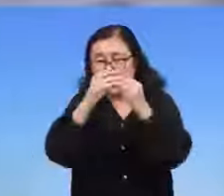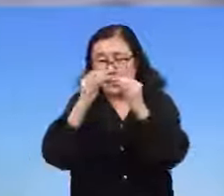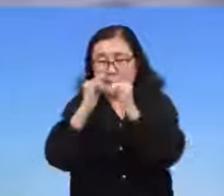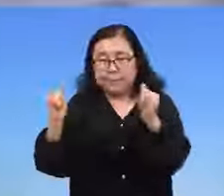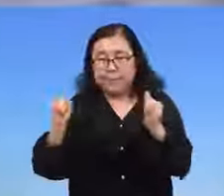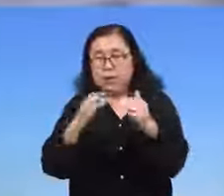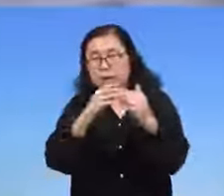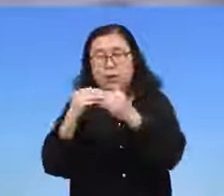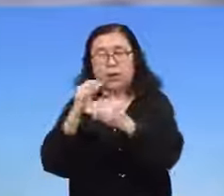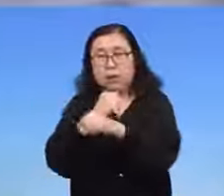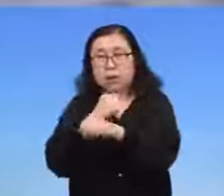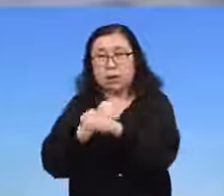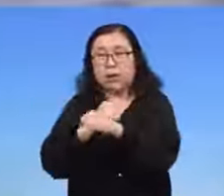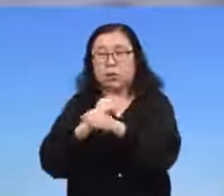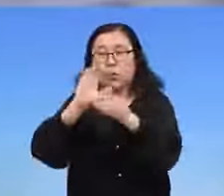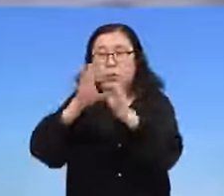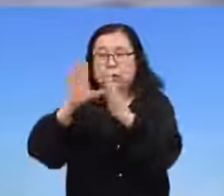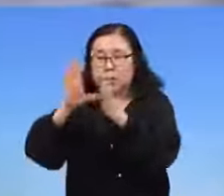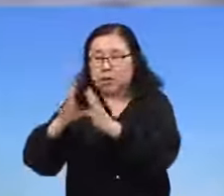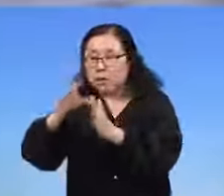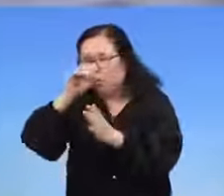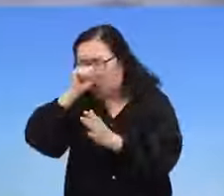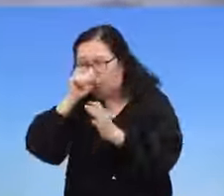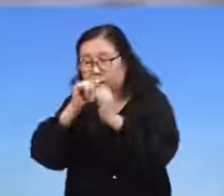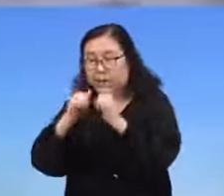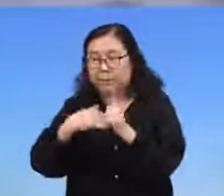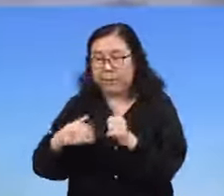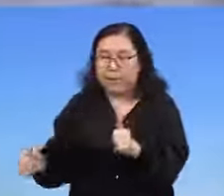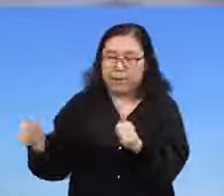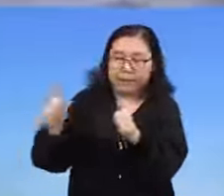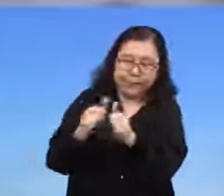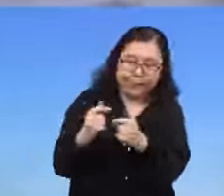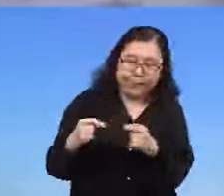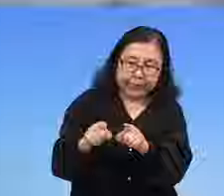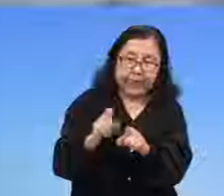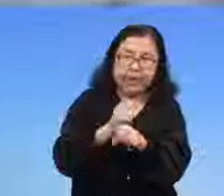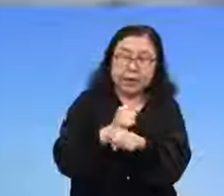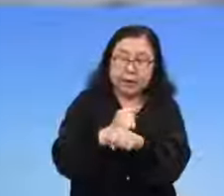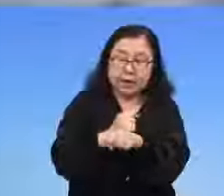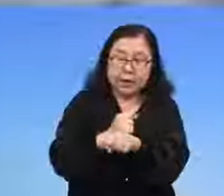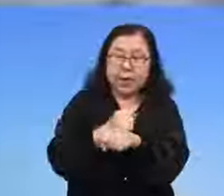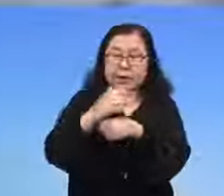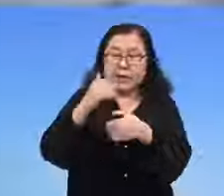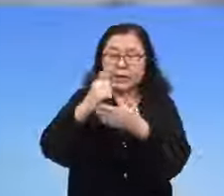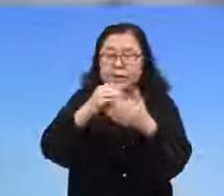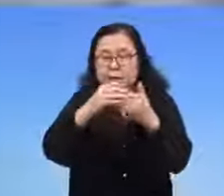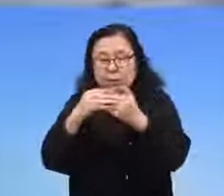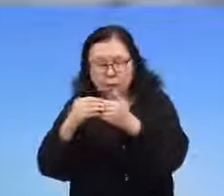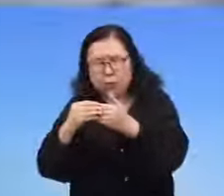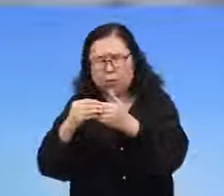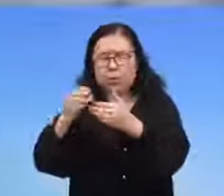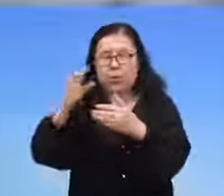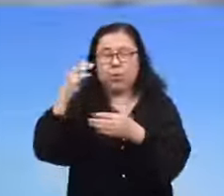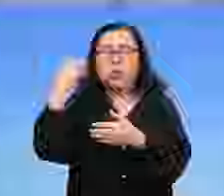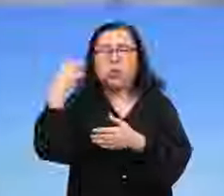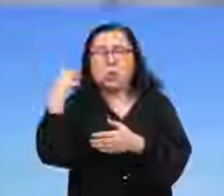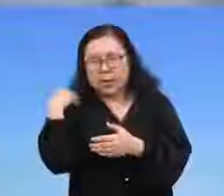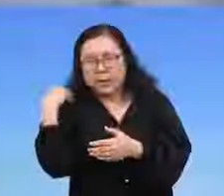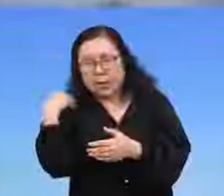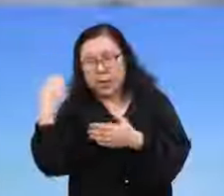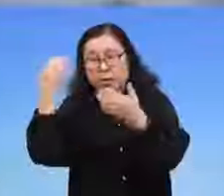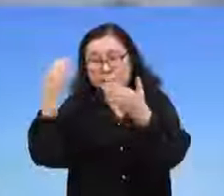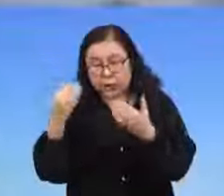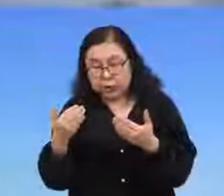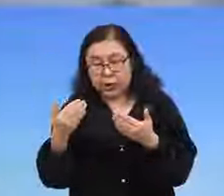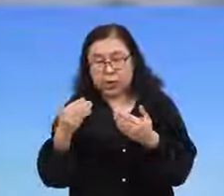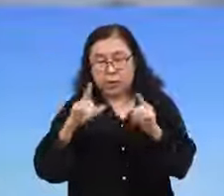때로는 수많은 좋은 사람들을 붙여서 하나님의 가이드 역할을 맡겨주시는 이런 것들을 보면서 아버지, 그런